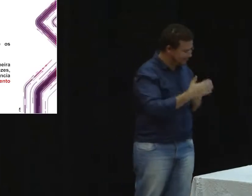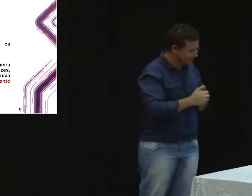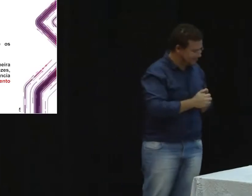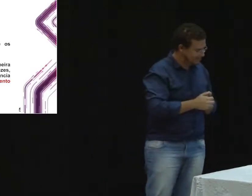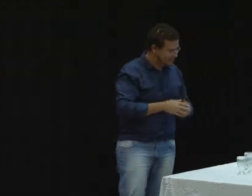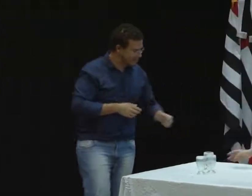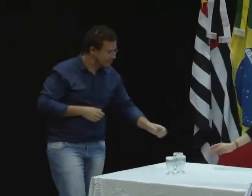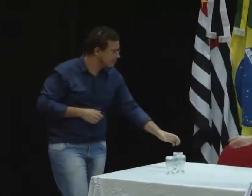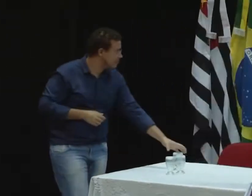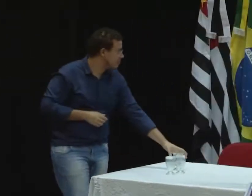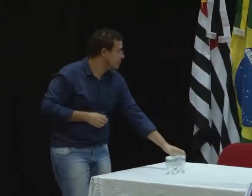Obrigada.